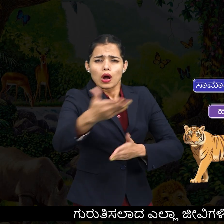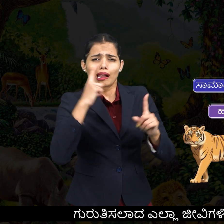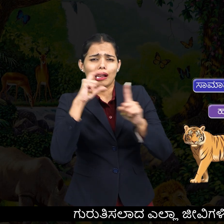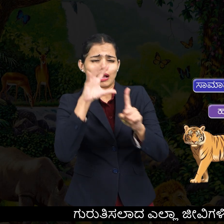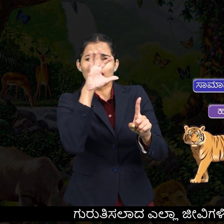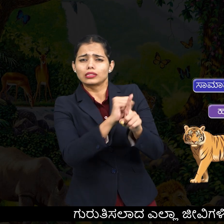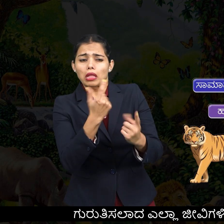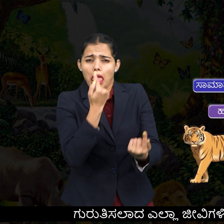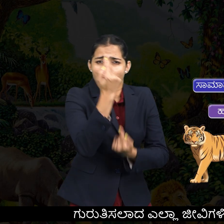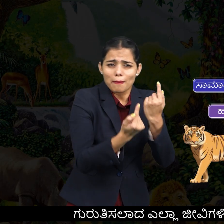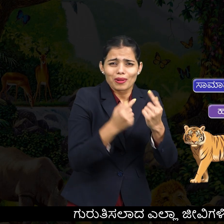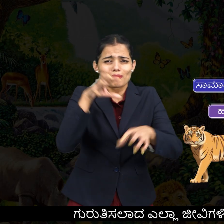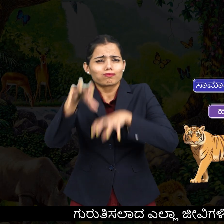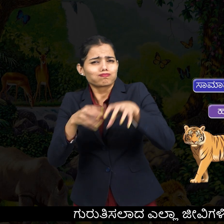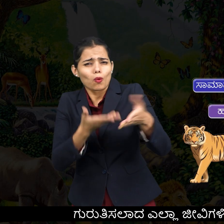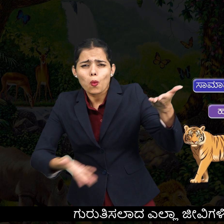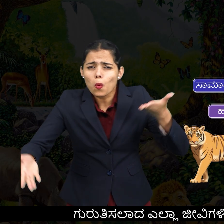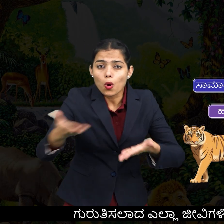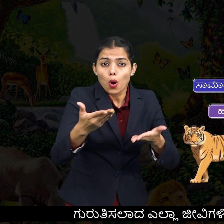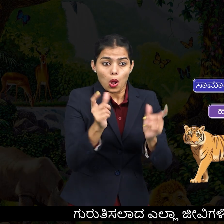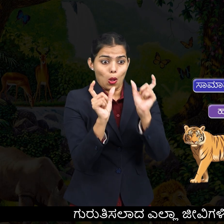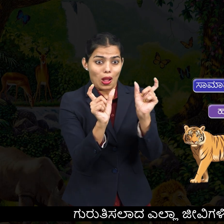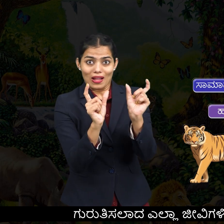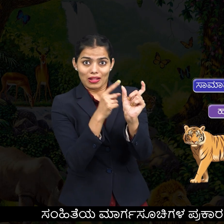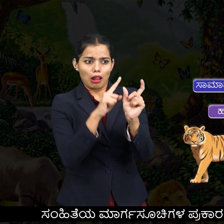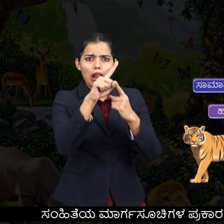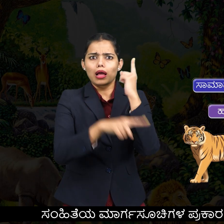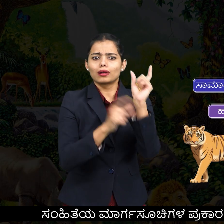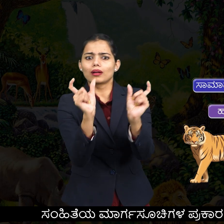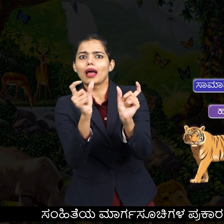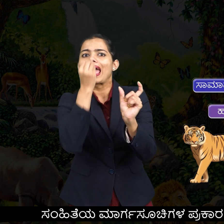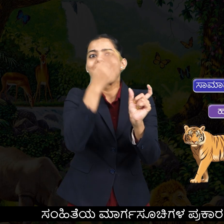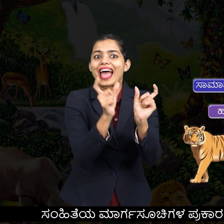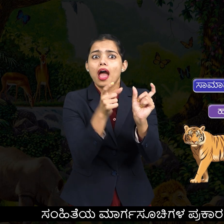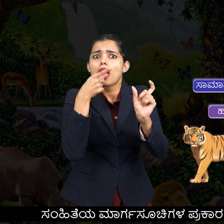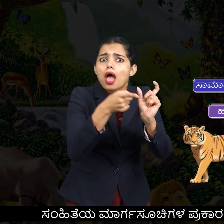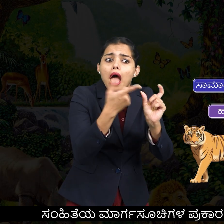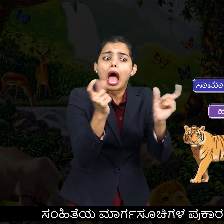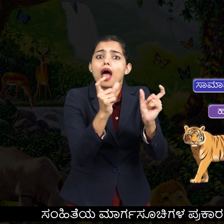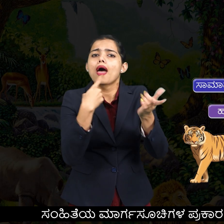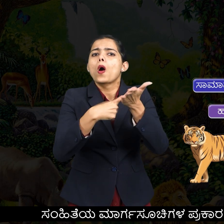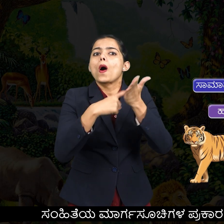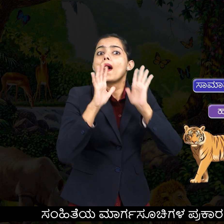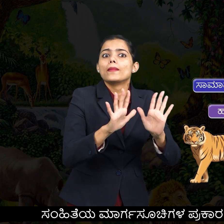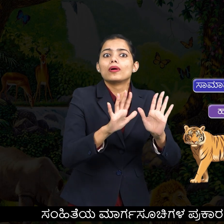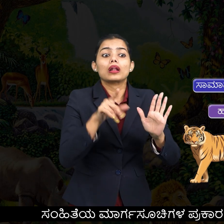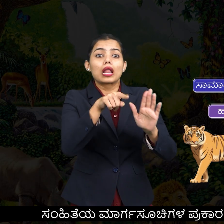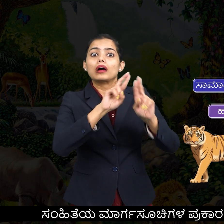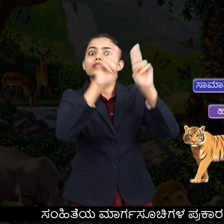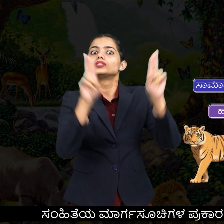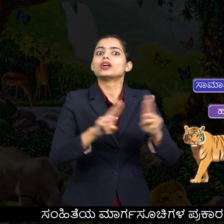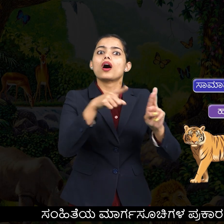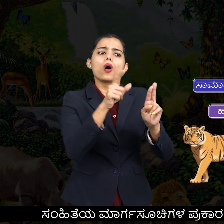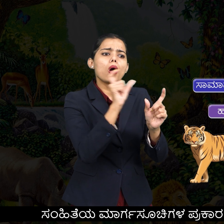ಗುರುತಿಸಲಾದ ಎಲ್ಲ ಜೀವಿಗಳಿಗೆ ಅಂತಾರಾಷ್ಟ್ರೀಯ ನಾಮಕರಣ ಸಂಹಿತೆಯ ಮಾರ್ಗಸೂಚಿಗಳ ಪ್ರಕಾರ